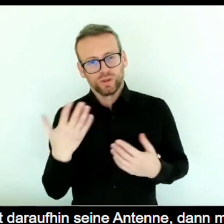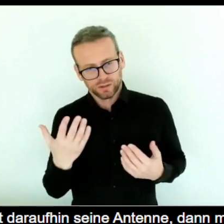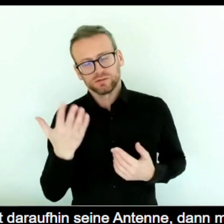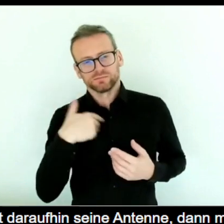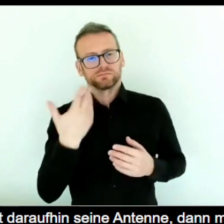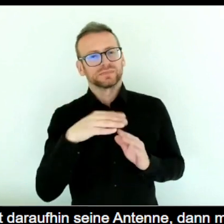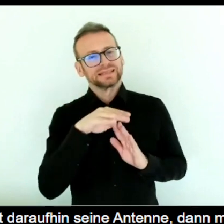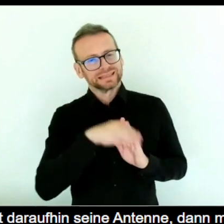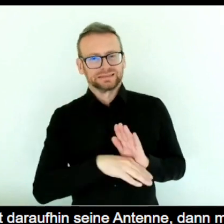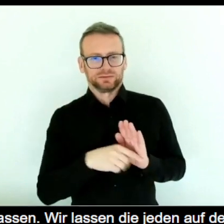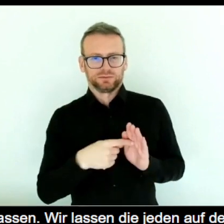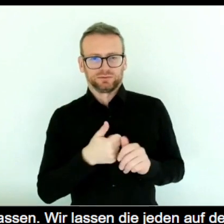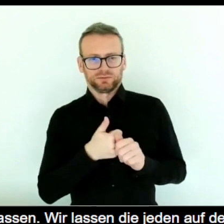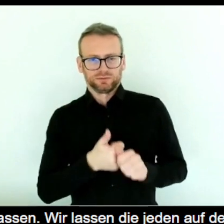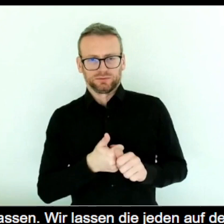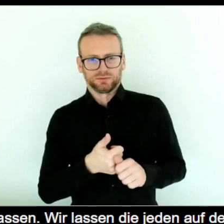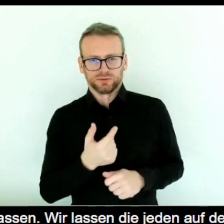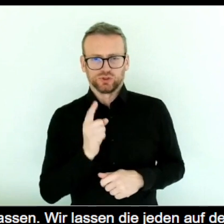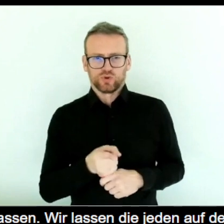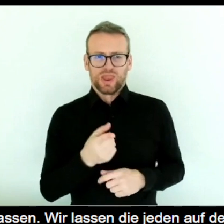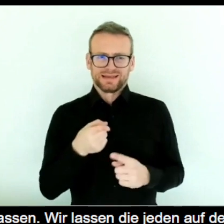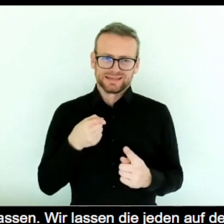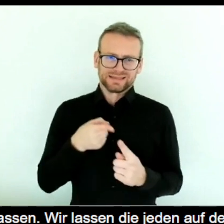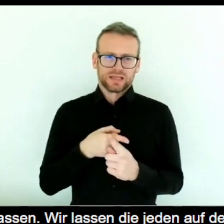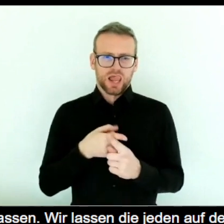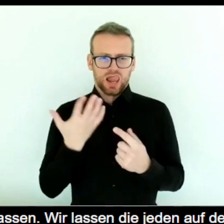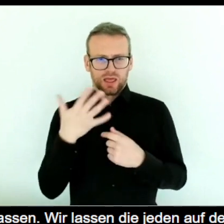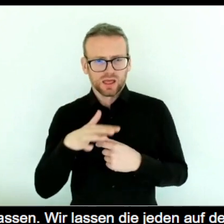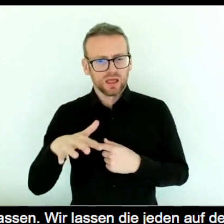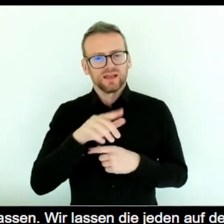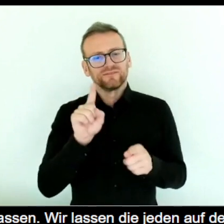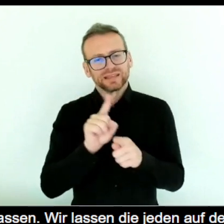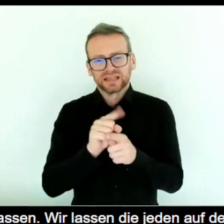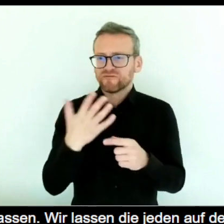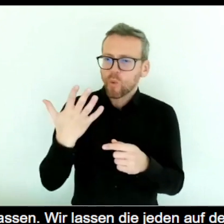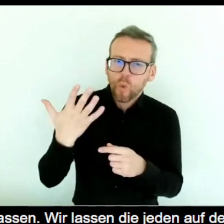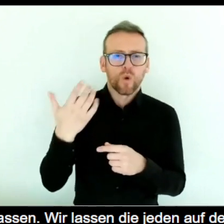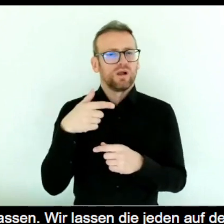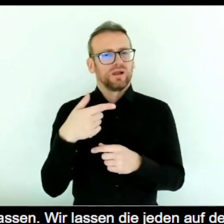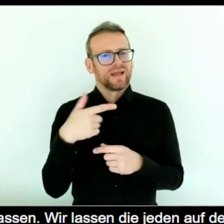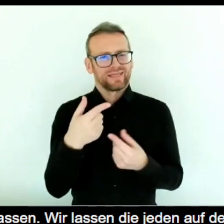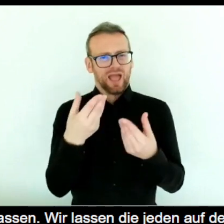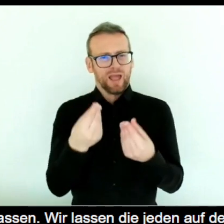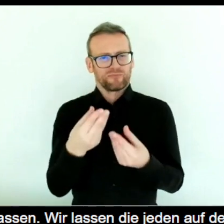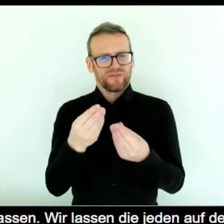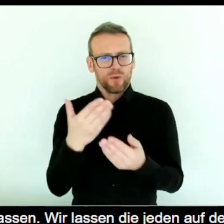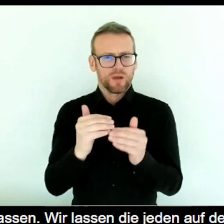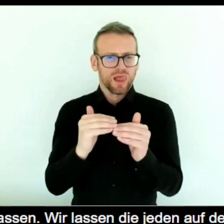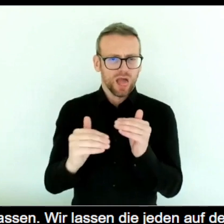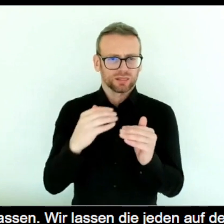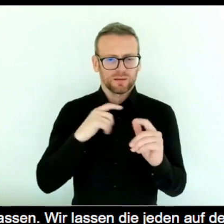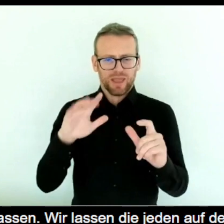Punkt aus meiner Sicht ist das Thema Härtefallfonds. Es war ja unser Ziel, bis Ende Januar den